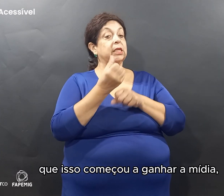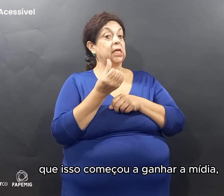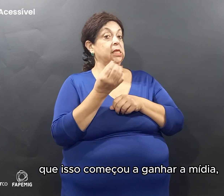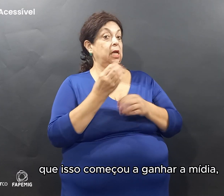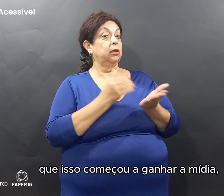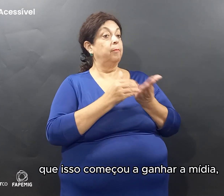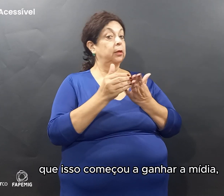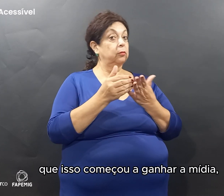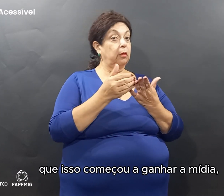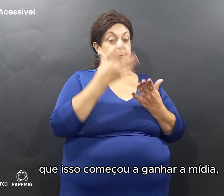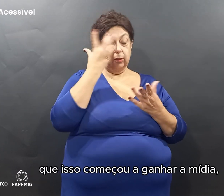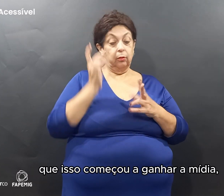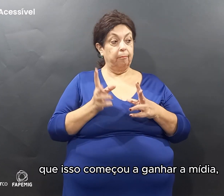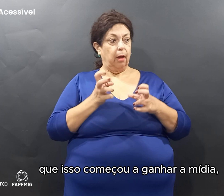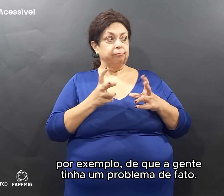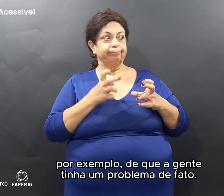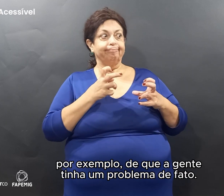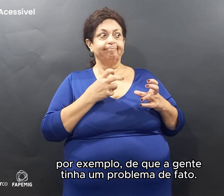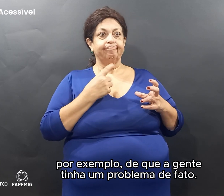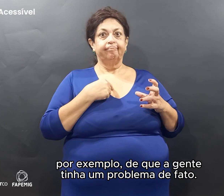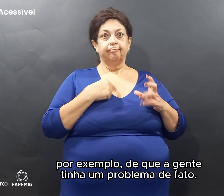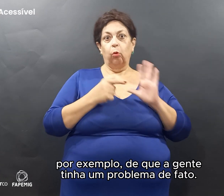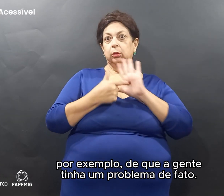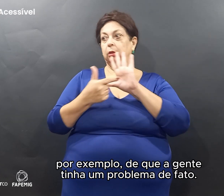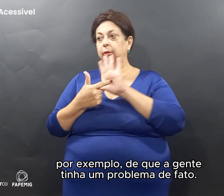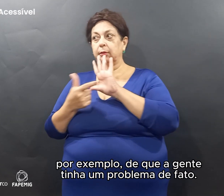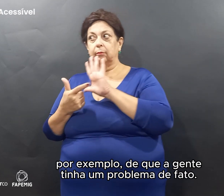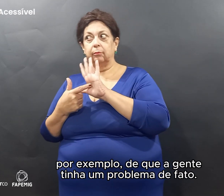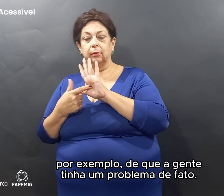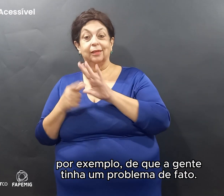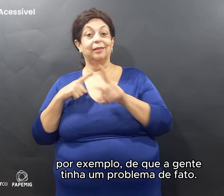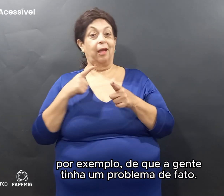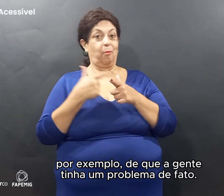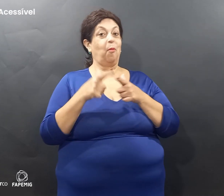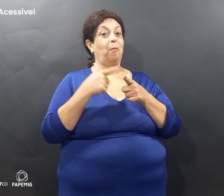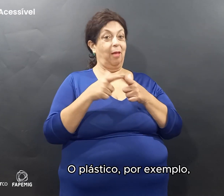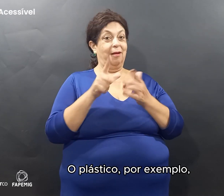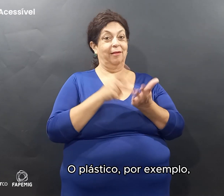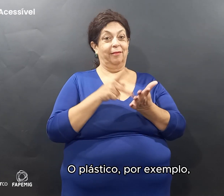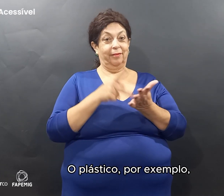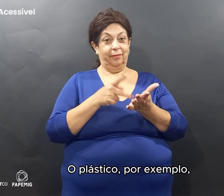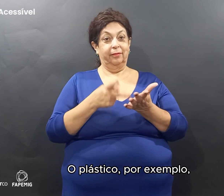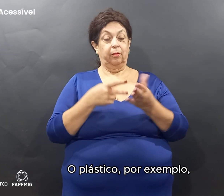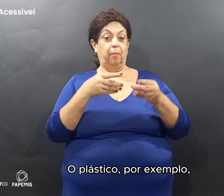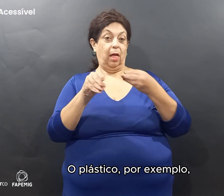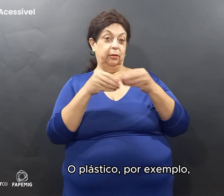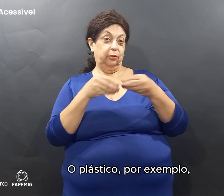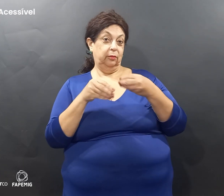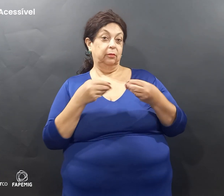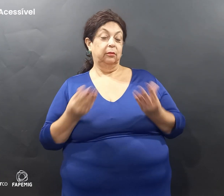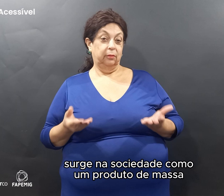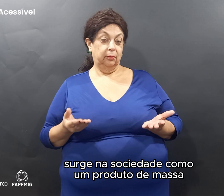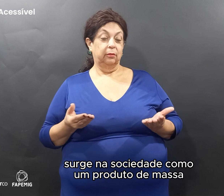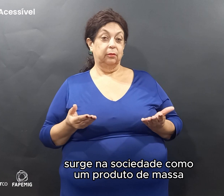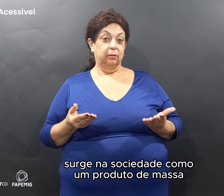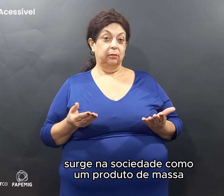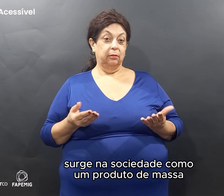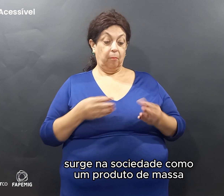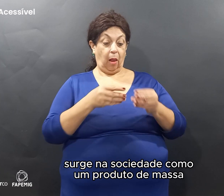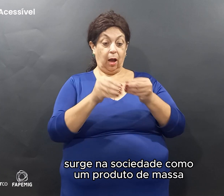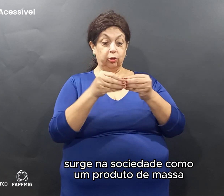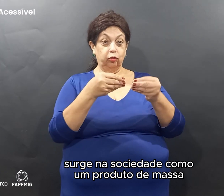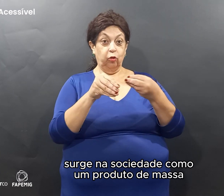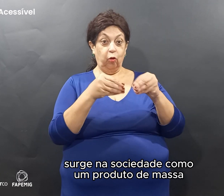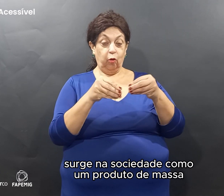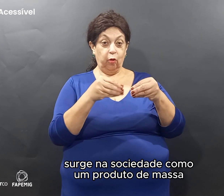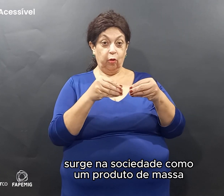isso começou a ganhar a mídia, por exemplo, de que a gente tinha um problema de fato, né? O plástico, por exemplo, ele surge